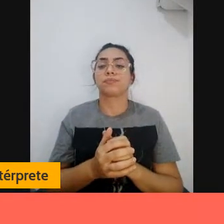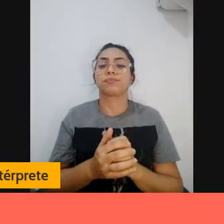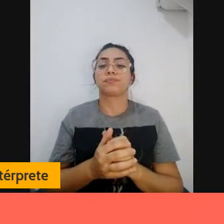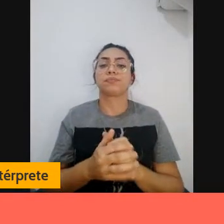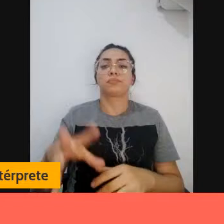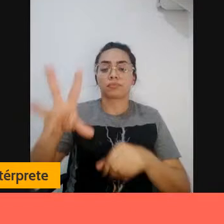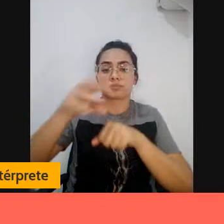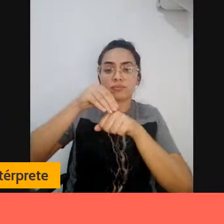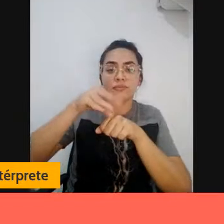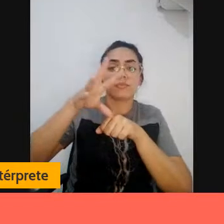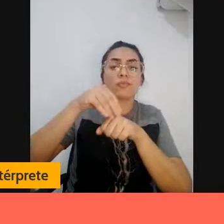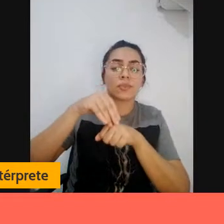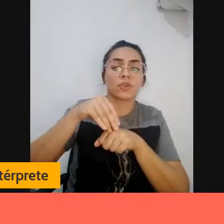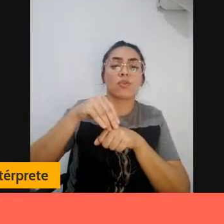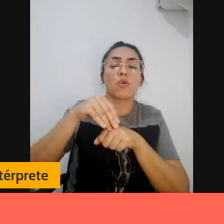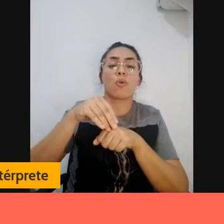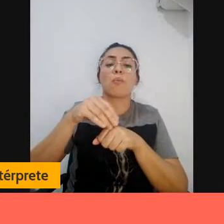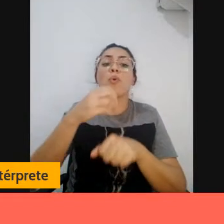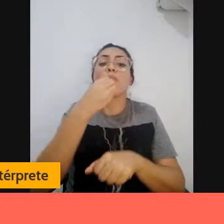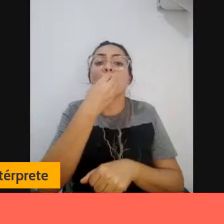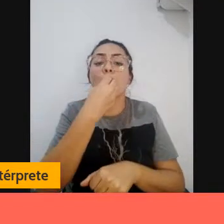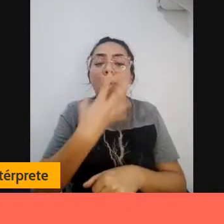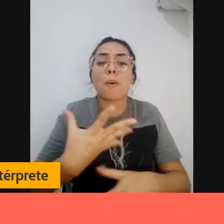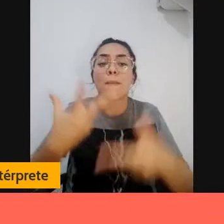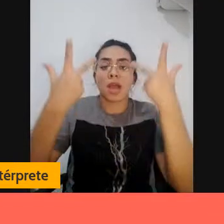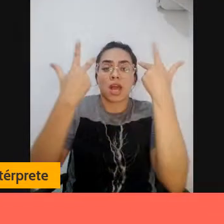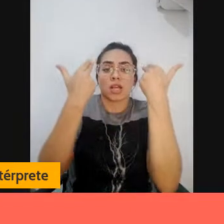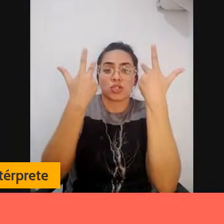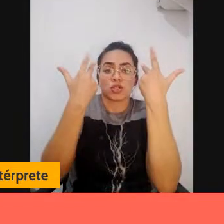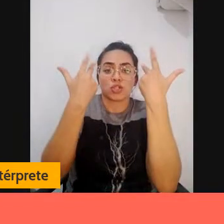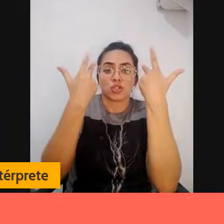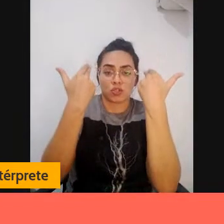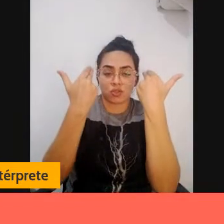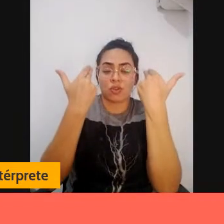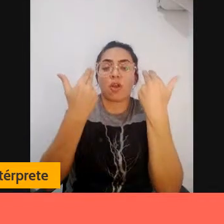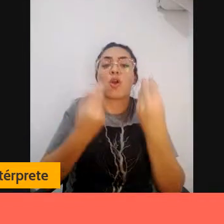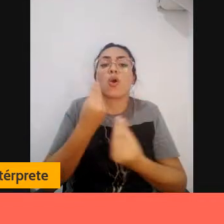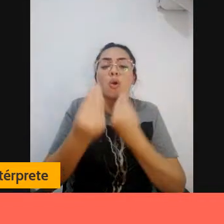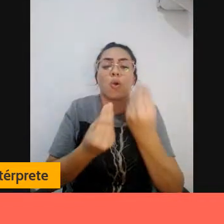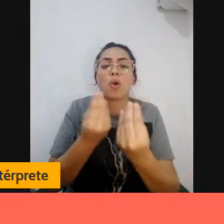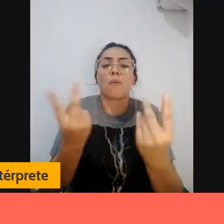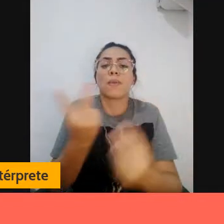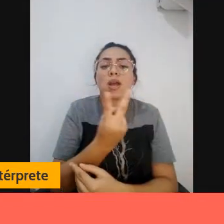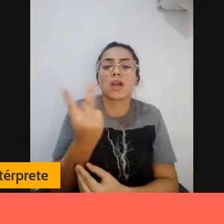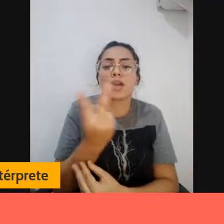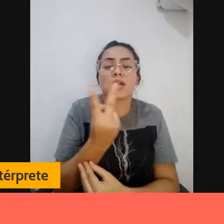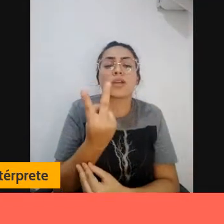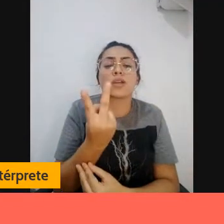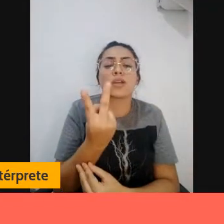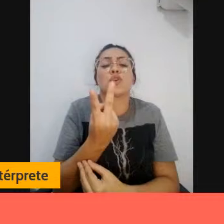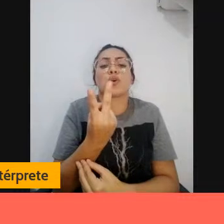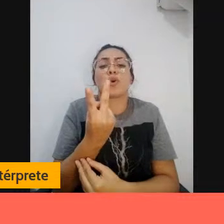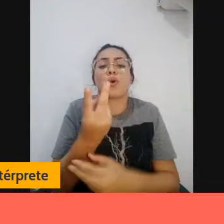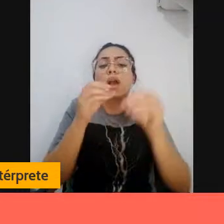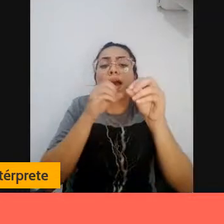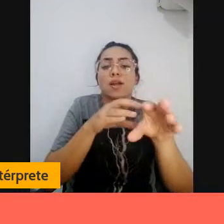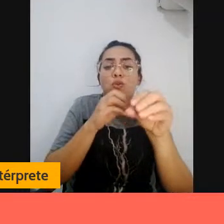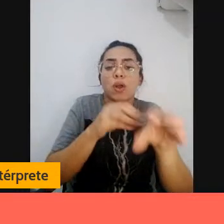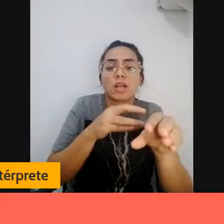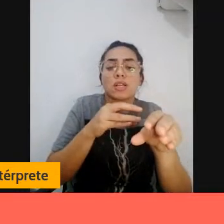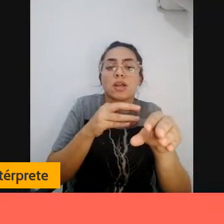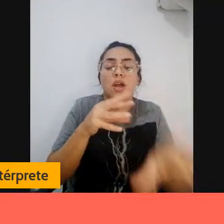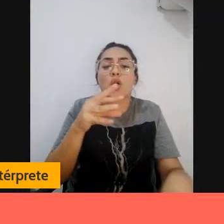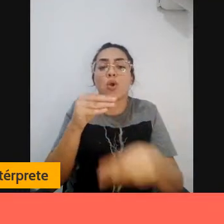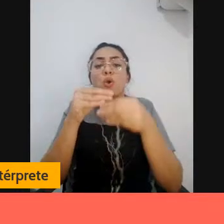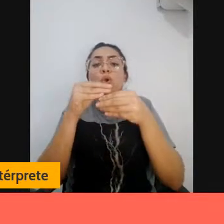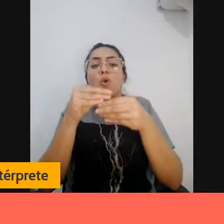conhecimento como bens comuns, esse reconhecimento que esses dois elementos, educação e conhecimento,